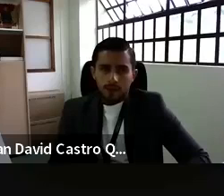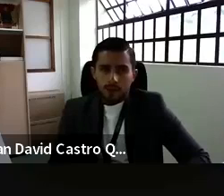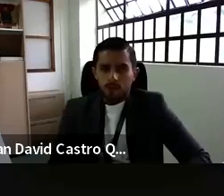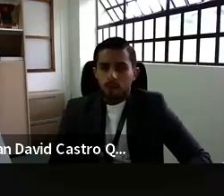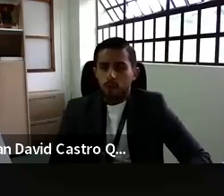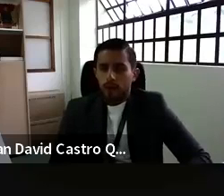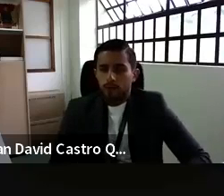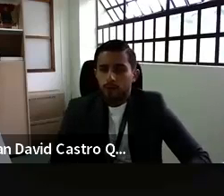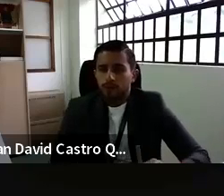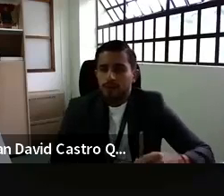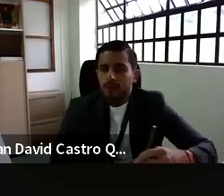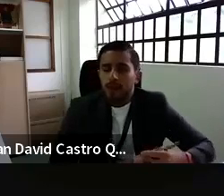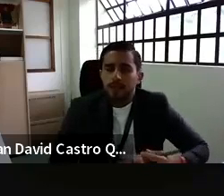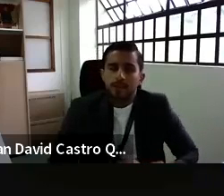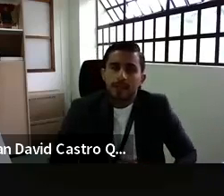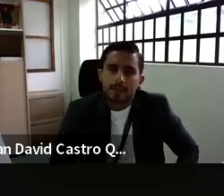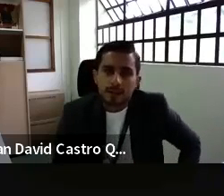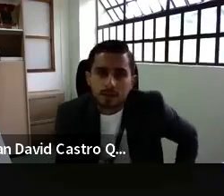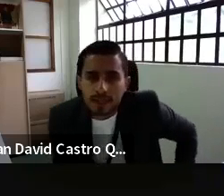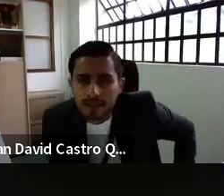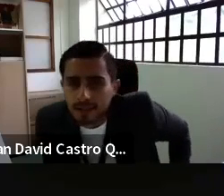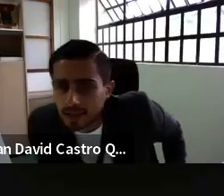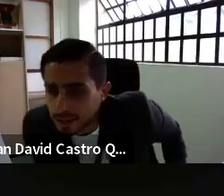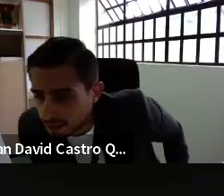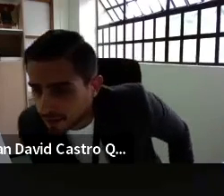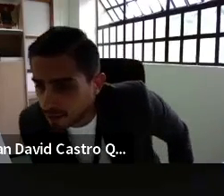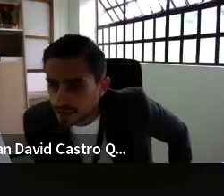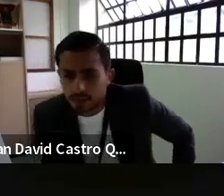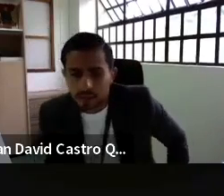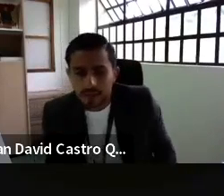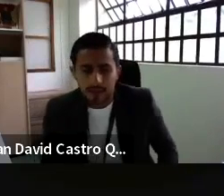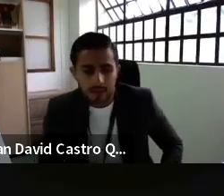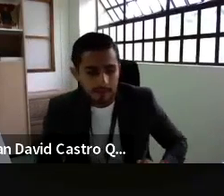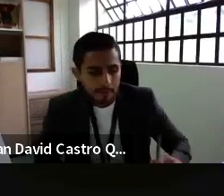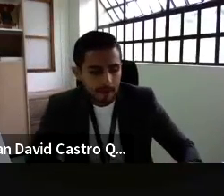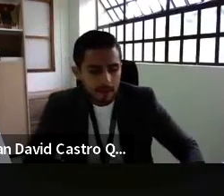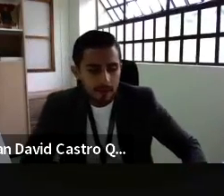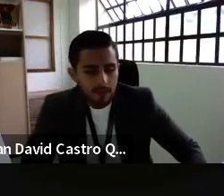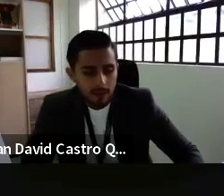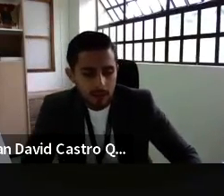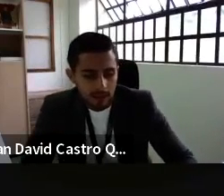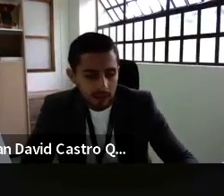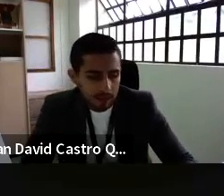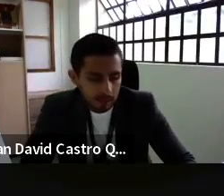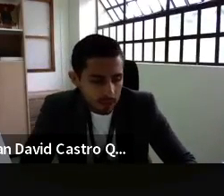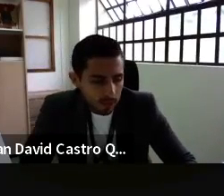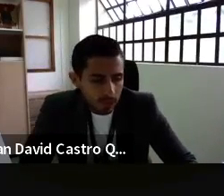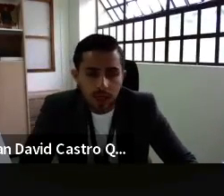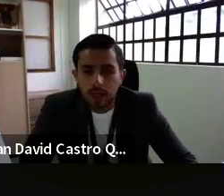bueno los festivales del bienestar son una estrategia de la facultad de medicina que tienen más o menos que el